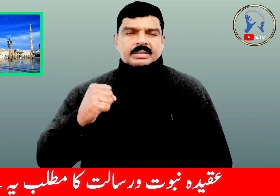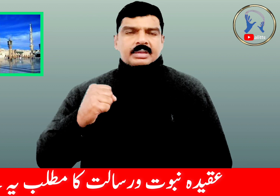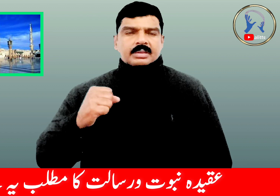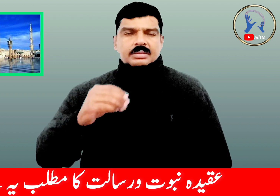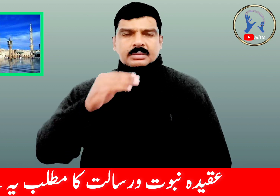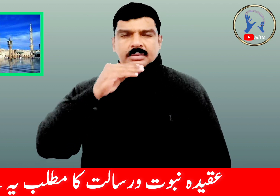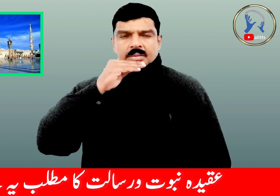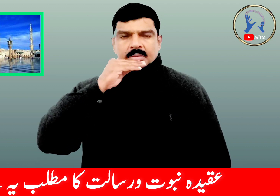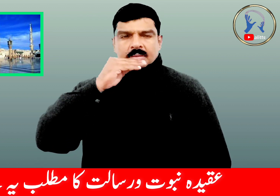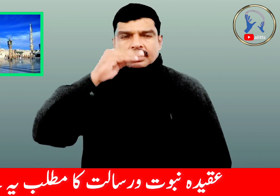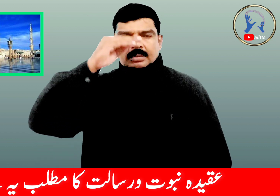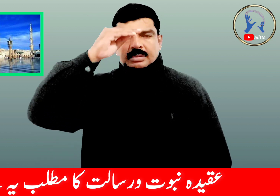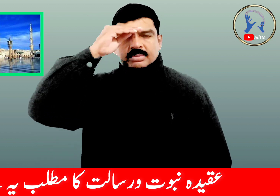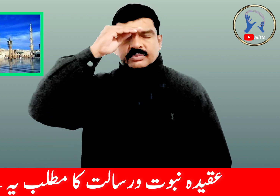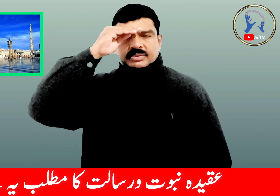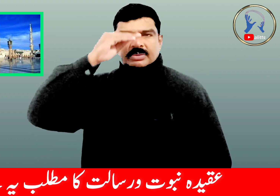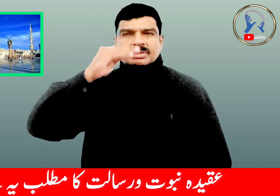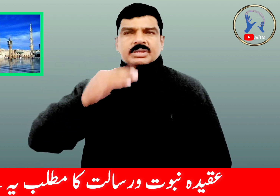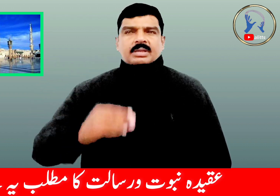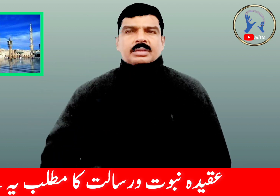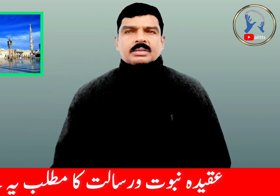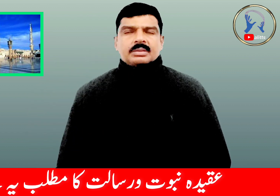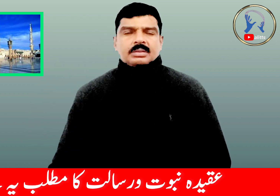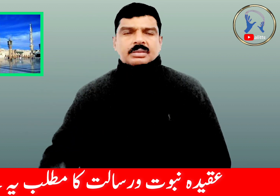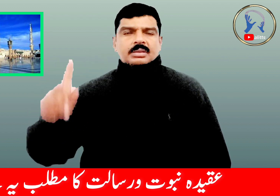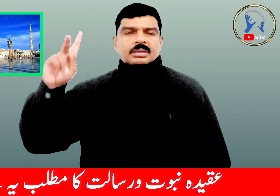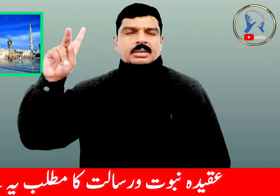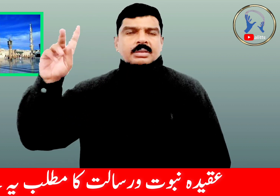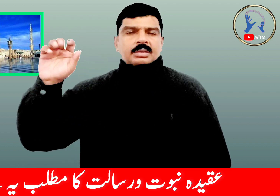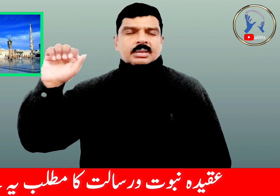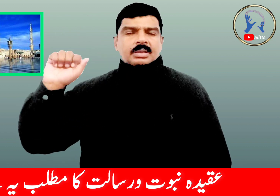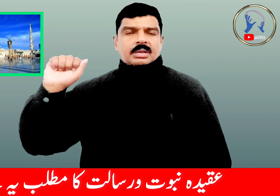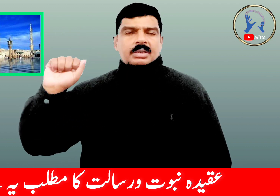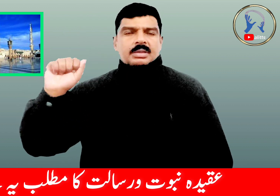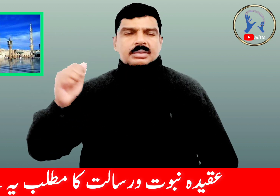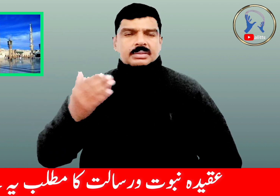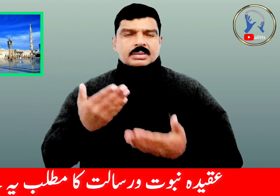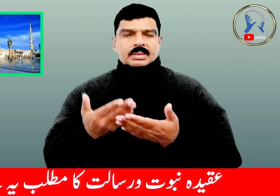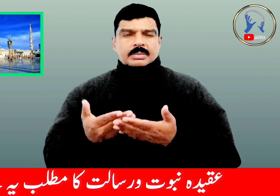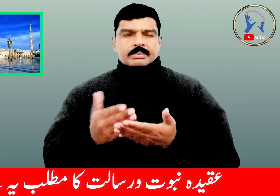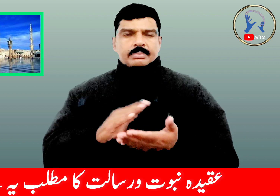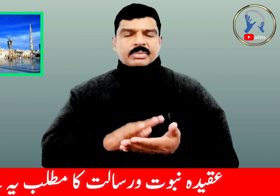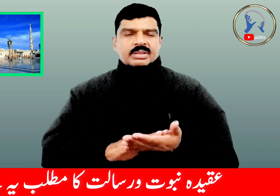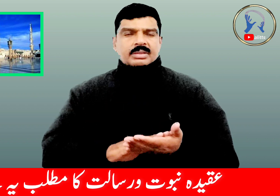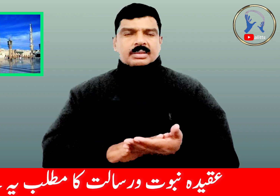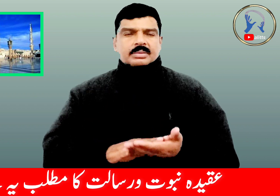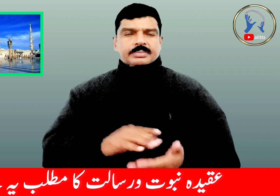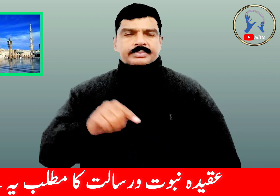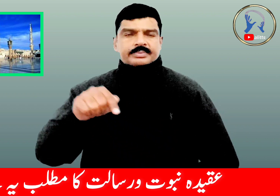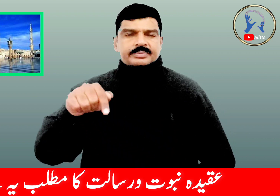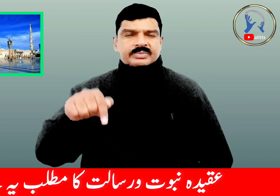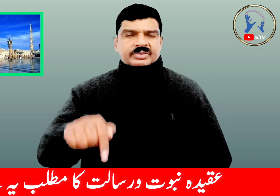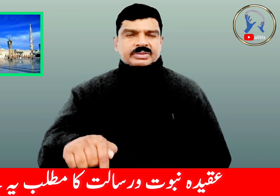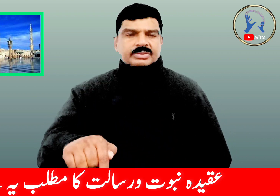عقیدہ نبوت و رسالت کا مطلب